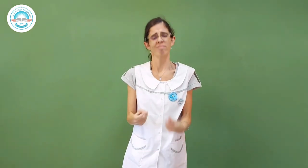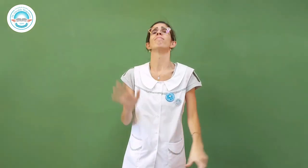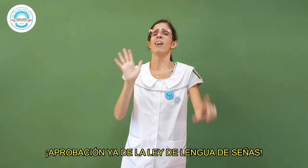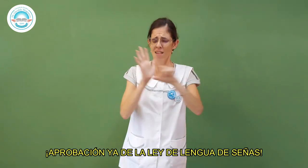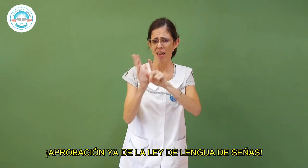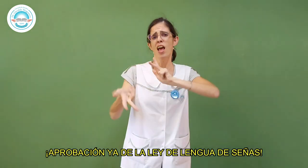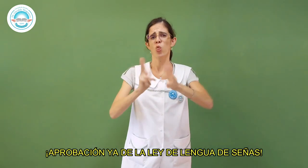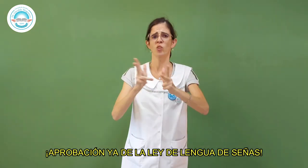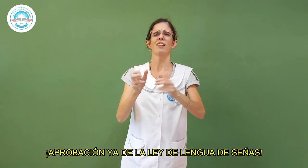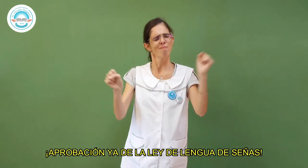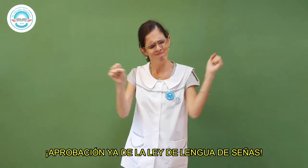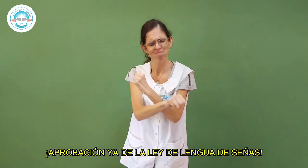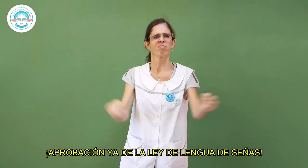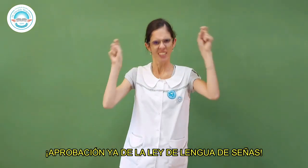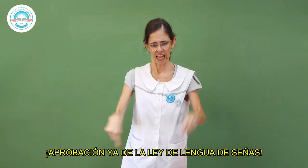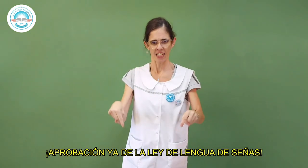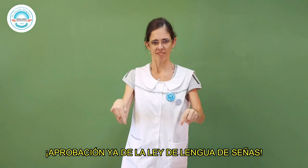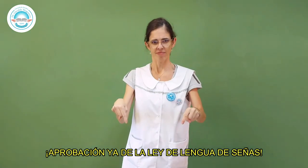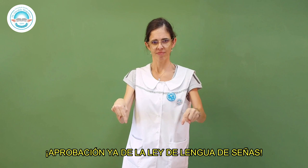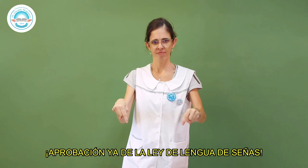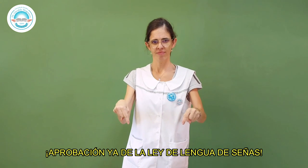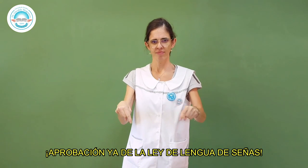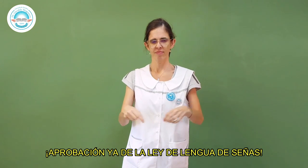ley. Aprobación ya de la ley de lengua de señas.